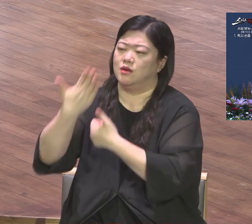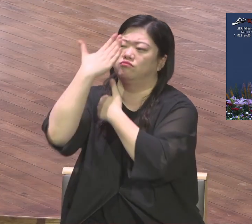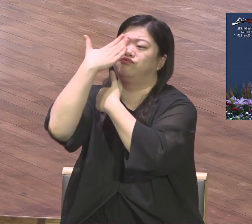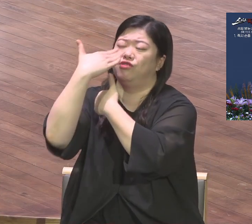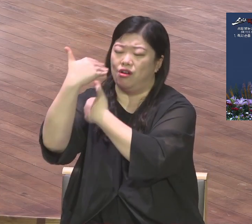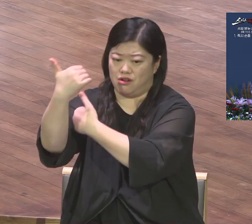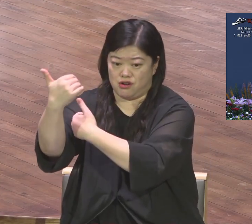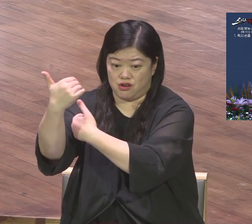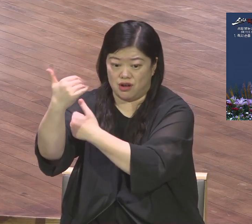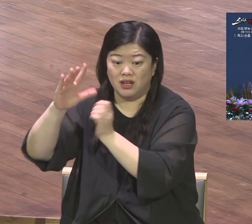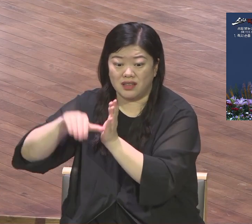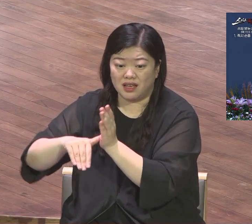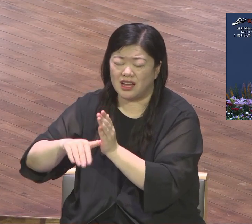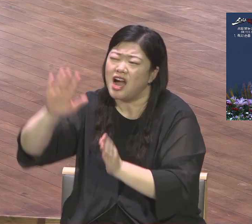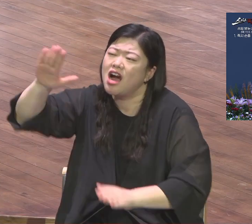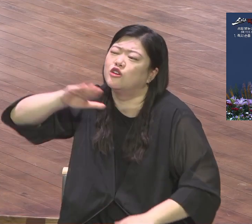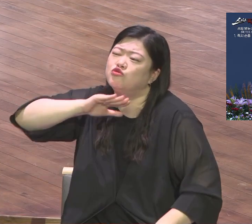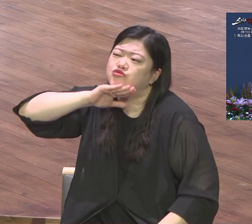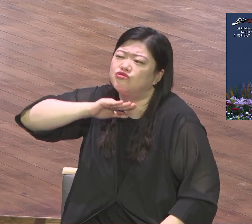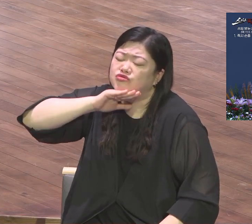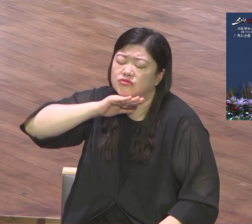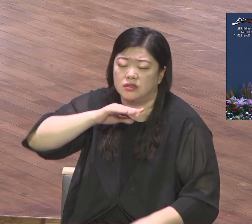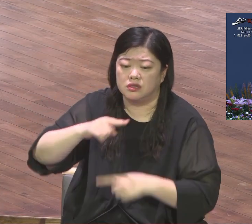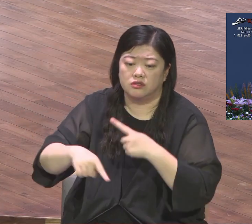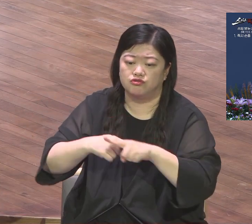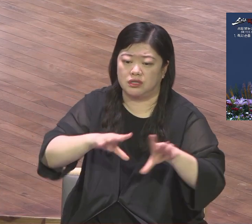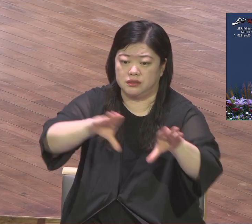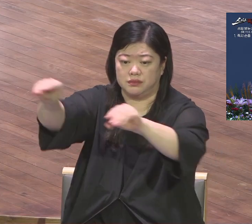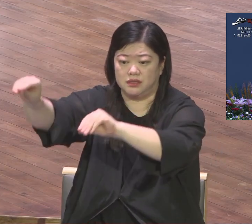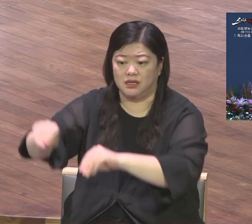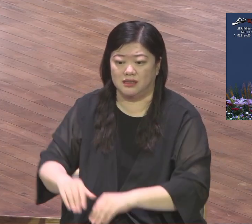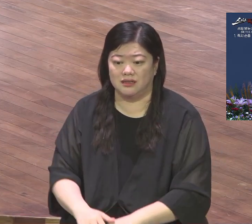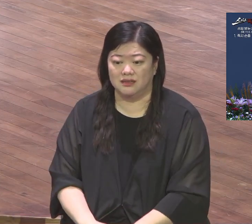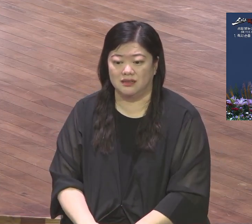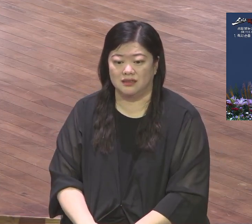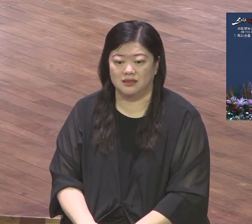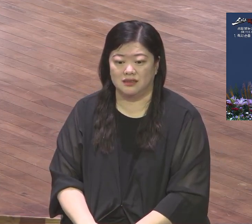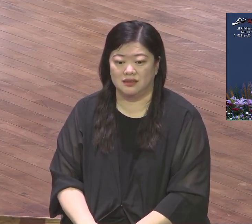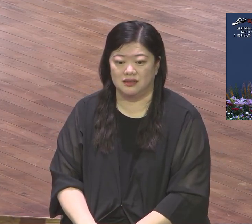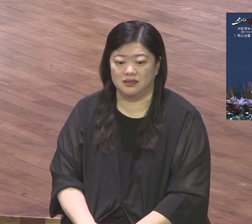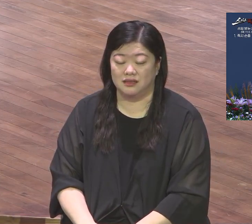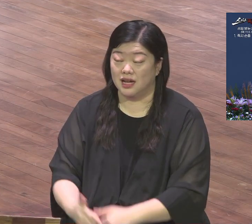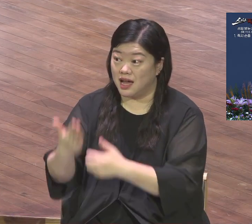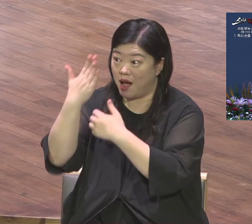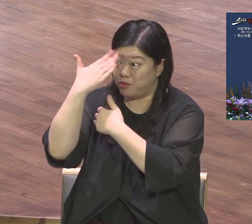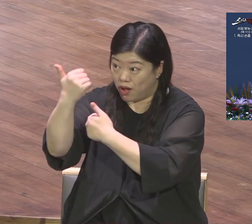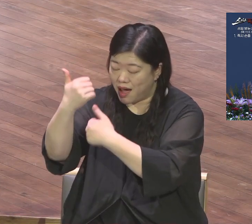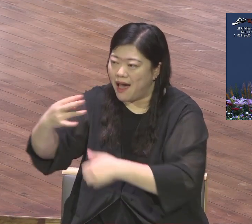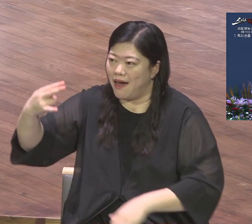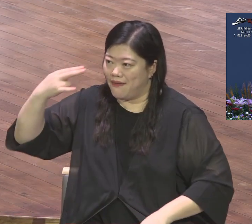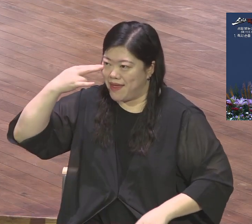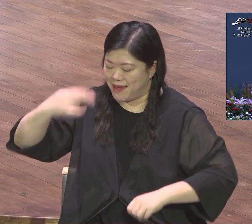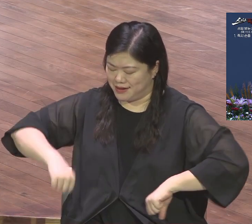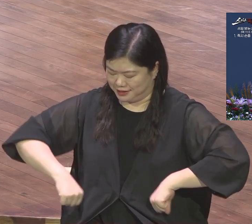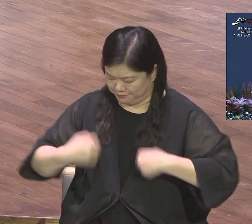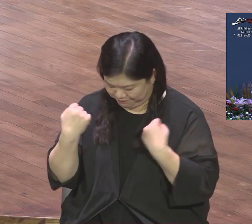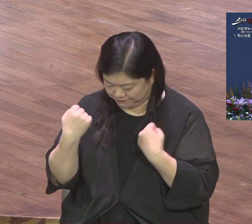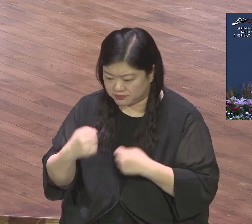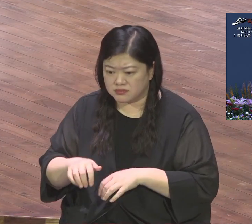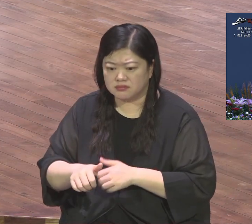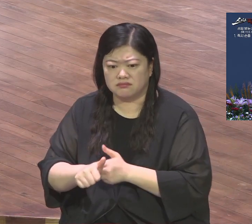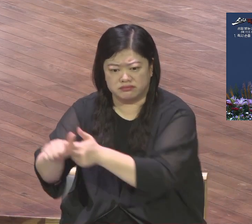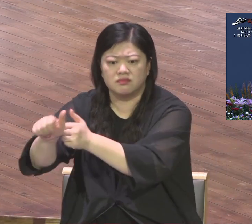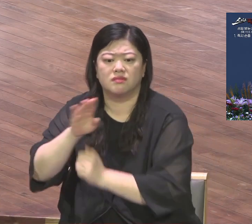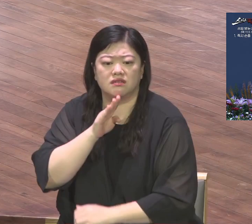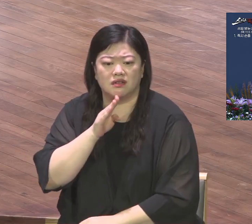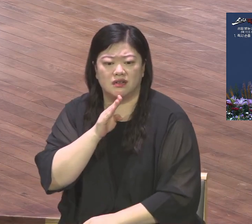그의 변명 이유되면 안 됩니다. 즉시 순종. 말씀이 떨어졌을 때 즉시 순종하는 이 단순성,